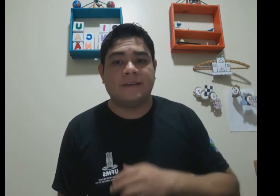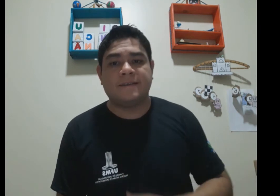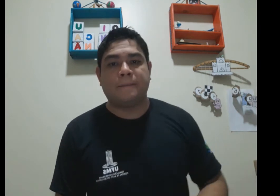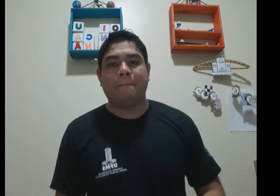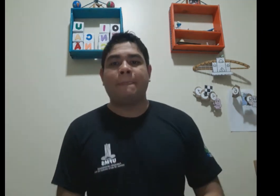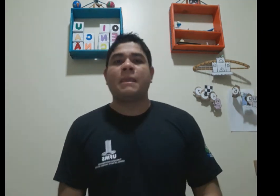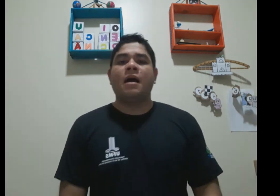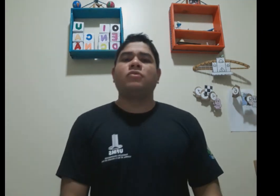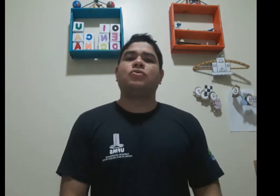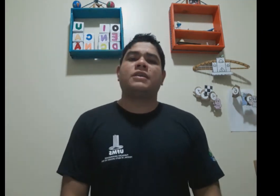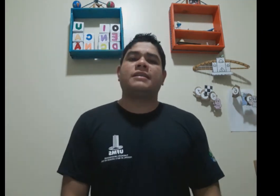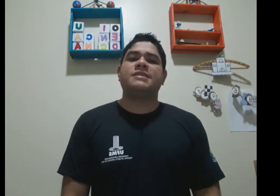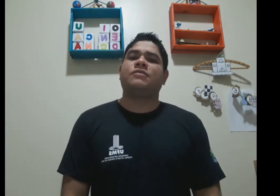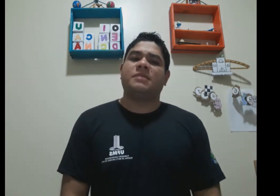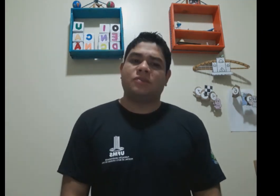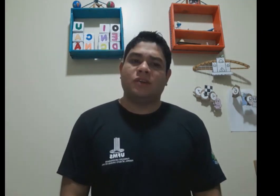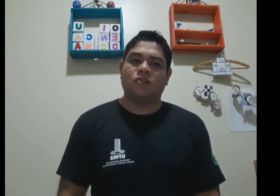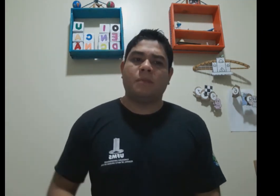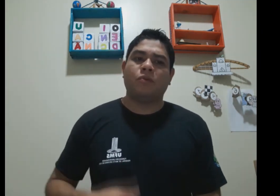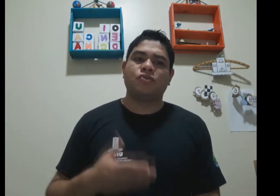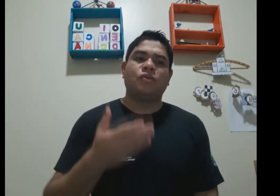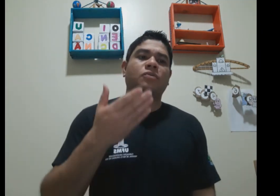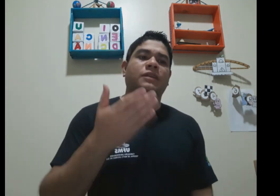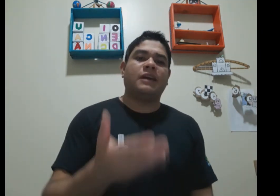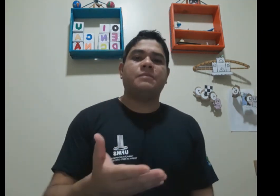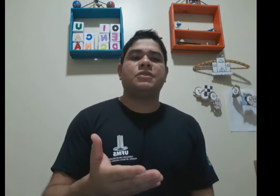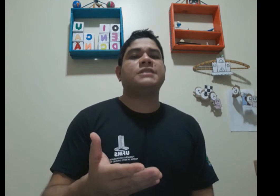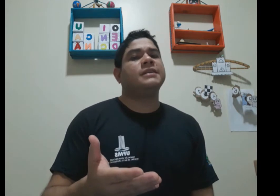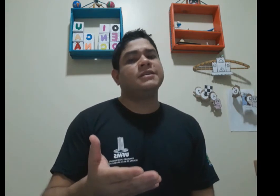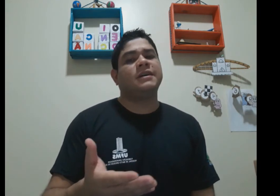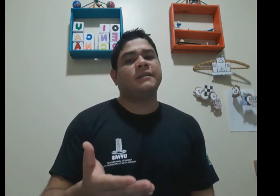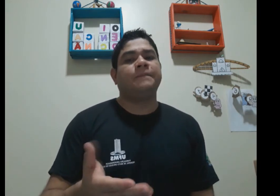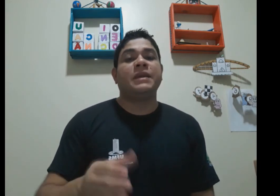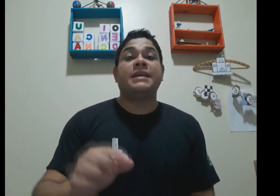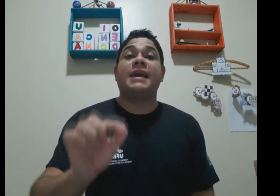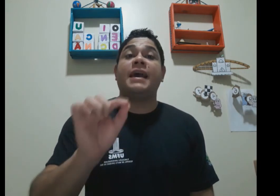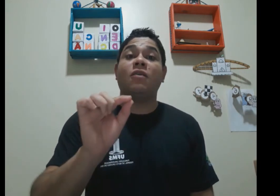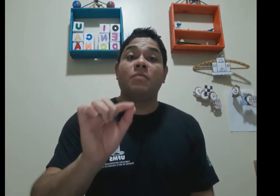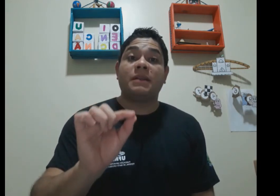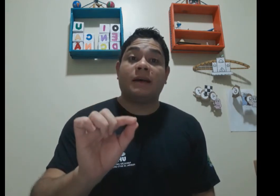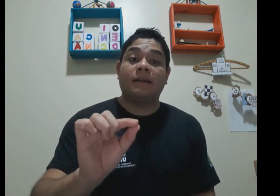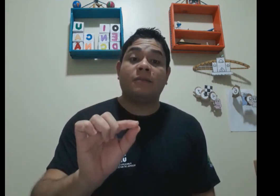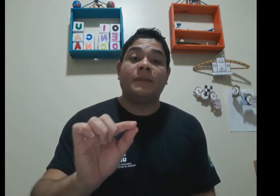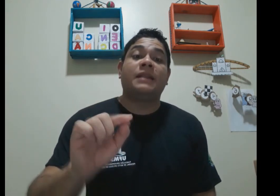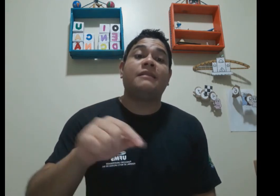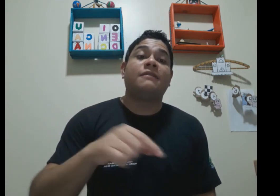estudantes. A autora traz informações sobre a postura do intérprete na sala de aula, que é recomendado levar